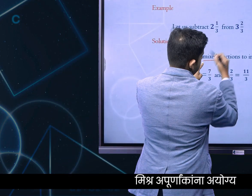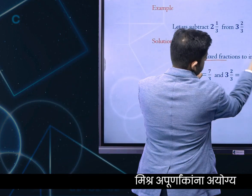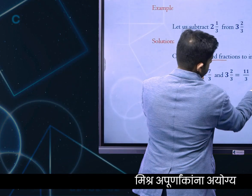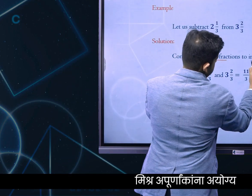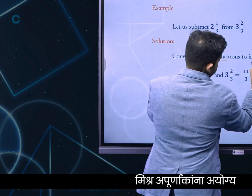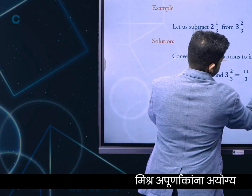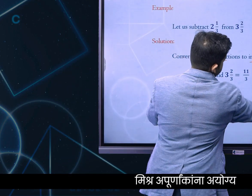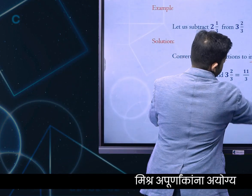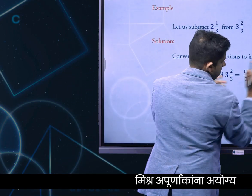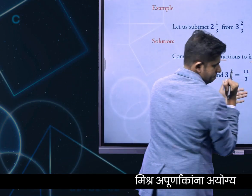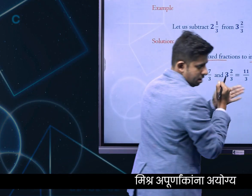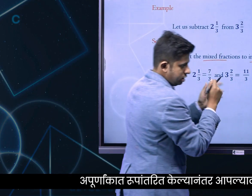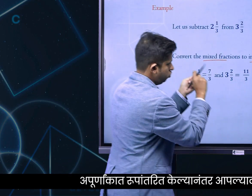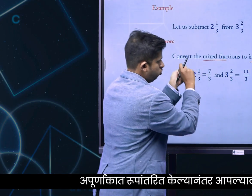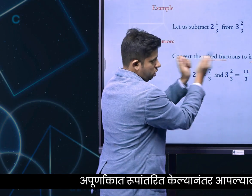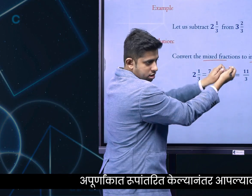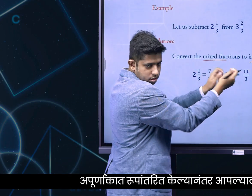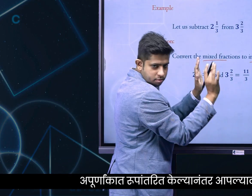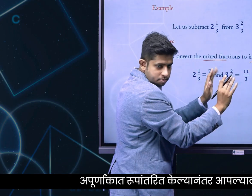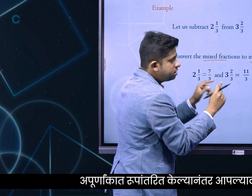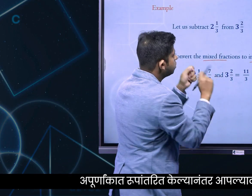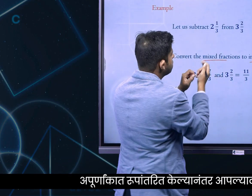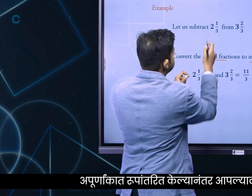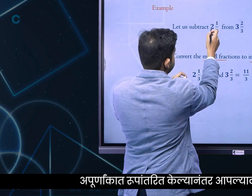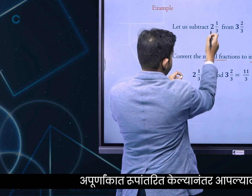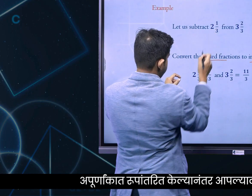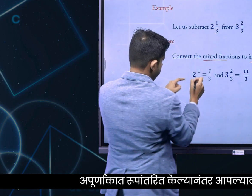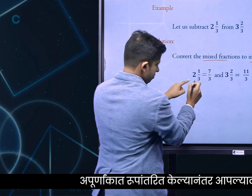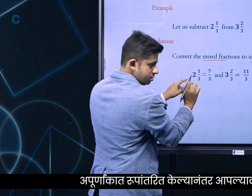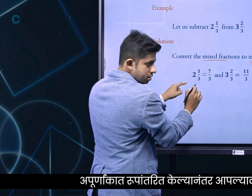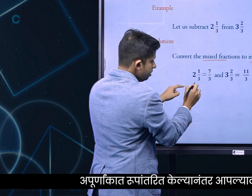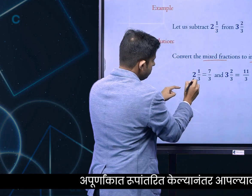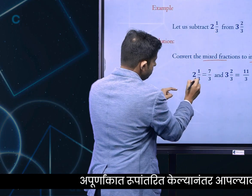मिश्र अपूर्णांकांना अयोग्य अपूर्णांकात रूपांतरित केल्यानंतर आपल्याला मिळते